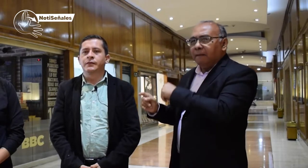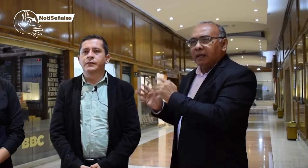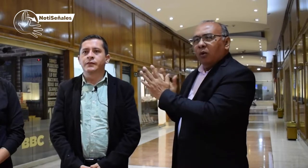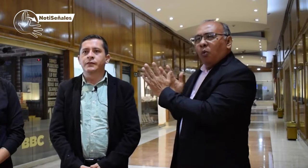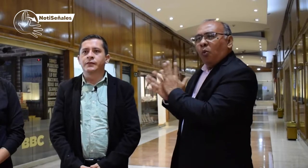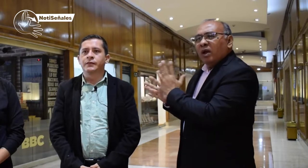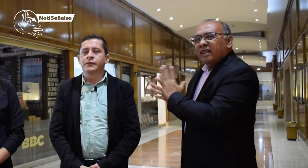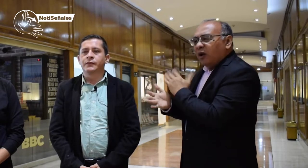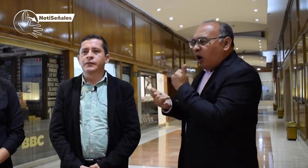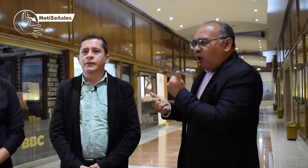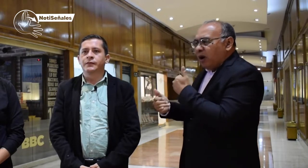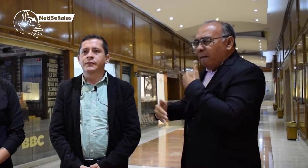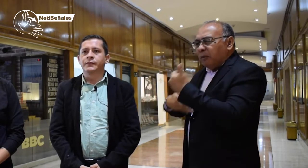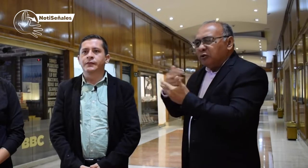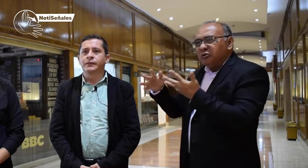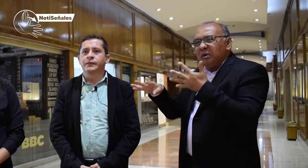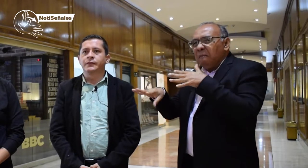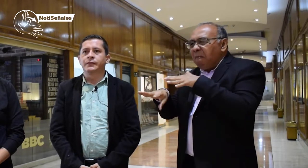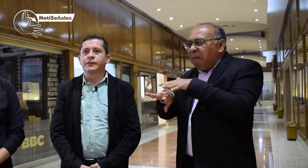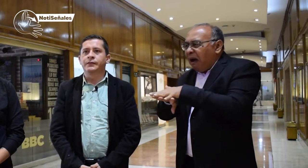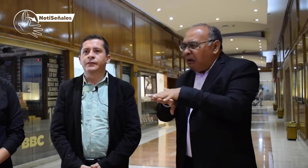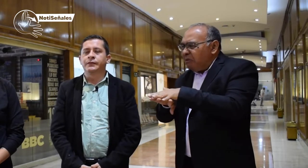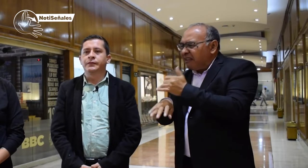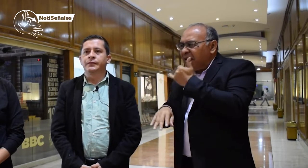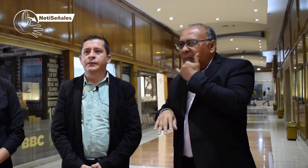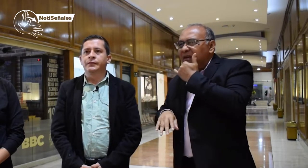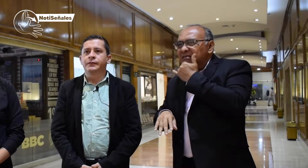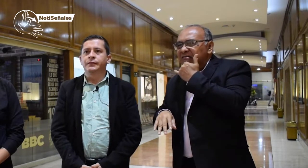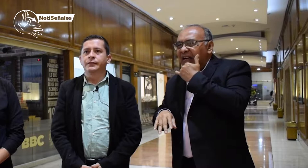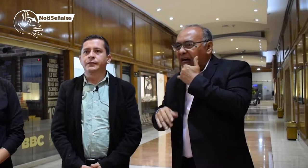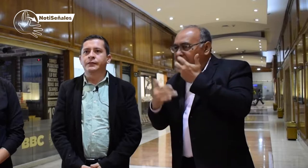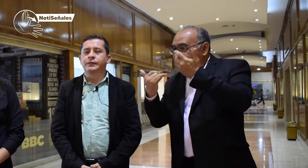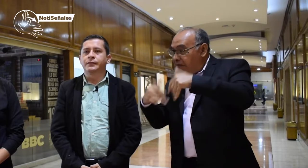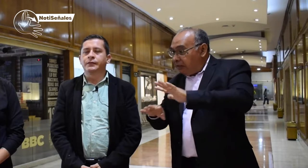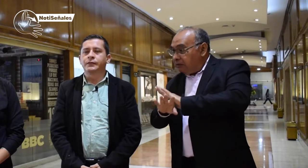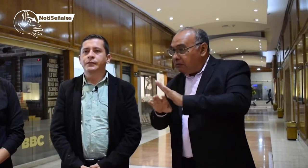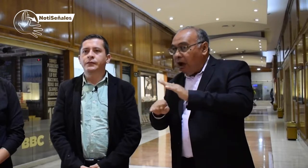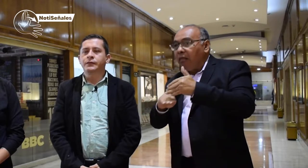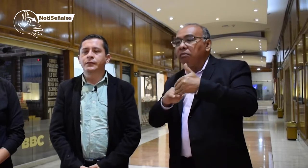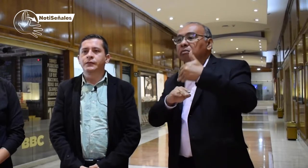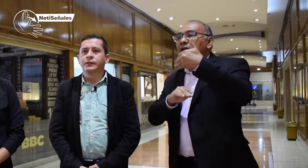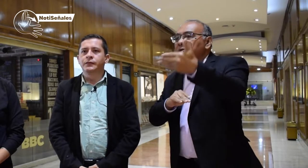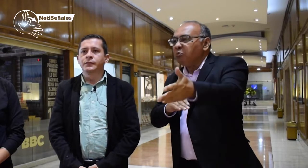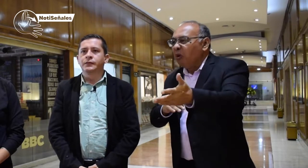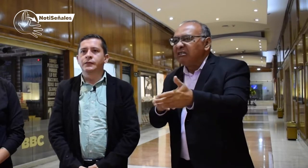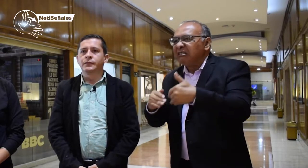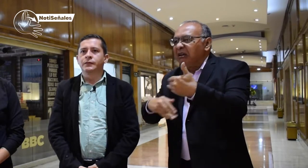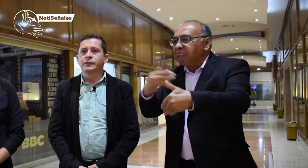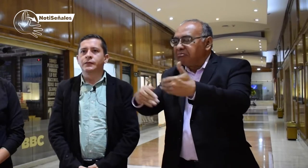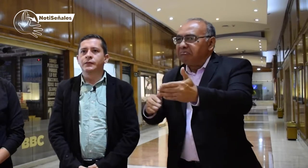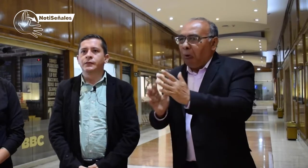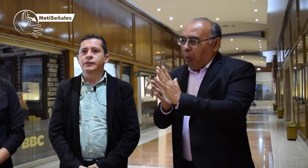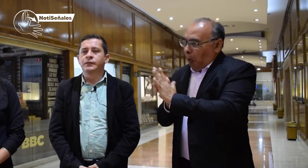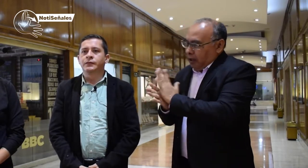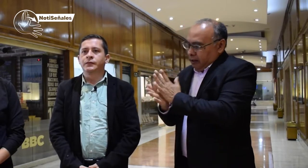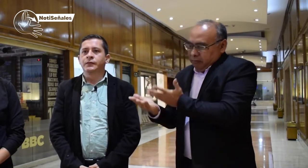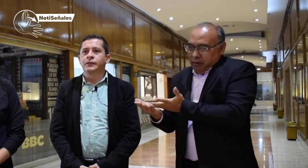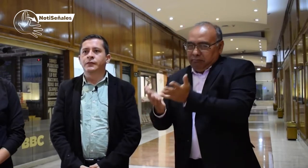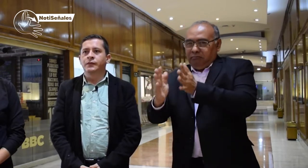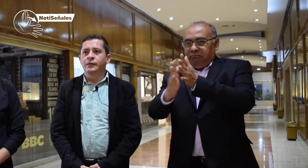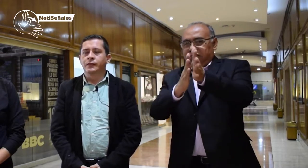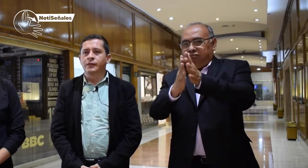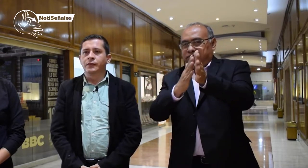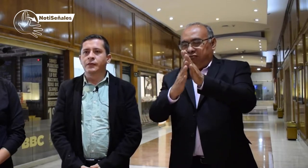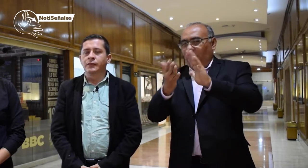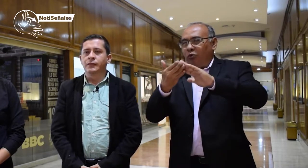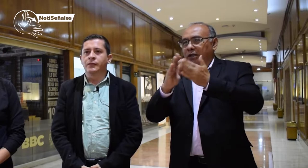encargada de este empalme, el enlace desde Discapacidad y en la Consejería. Señor Byron, cuéntenos cómo va ese proceso en este momento